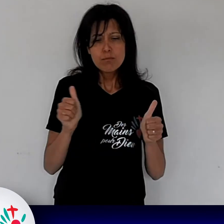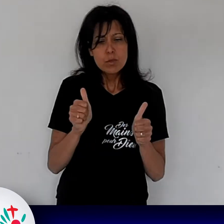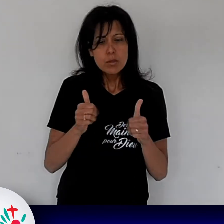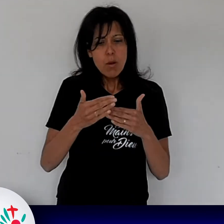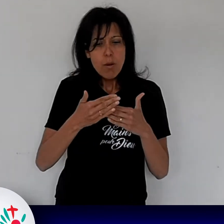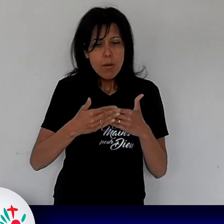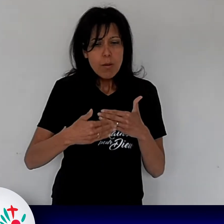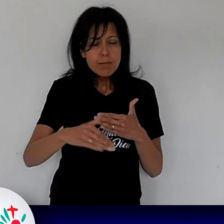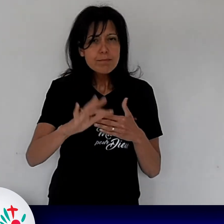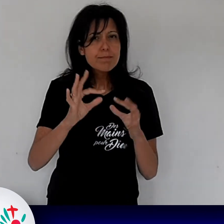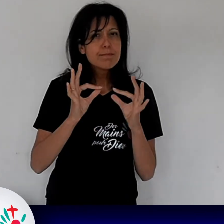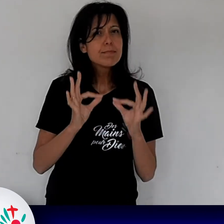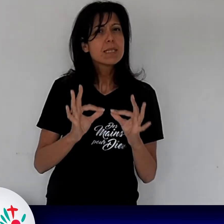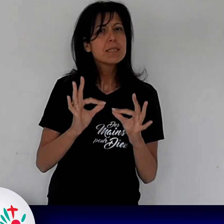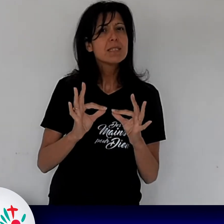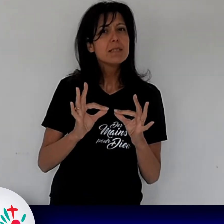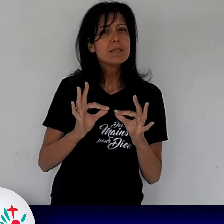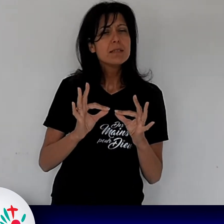un temps.